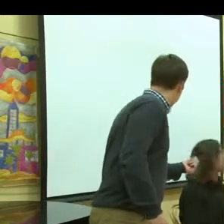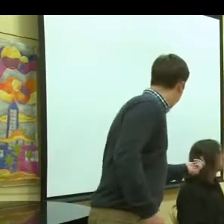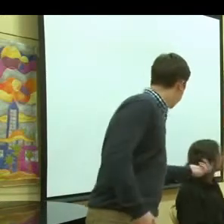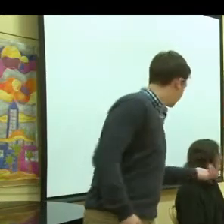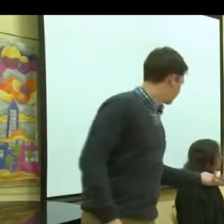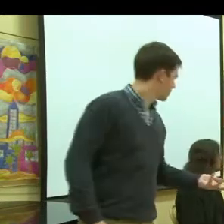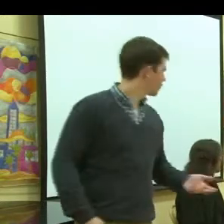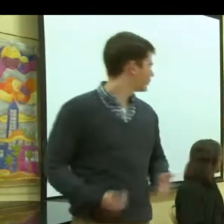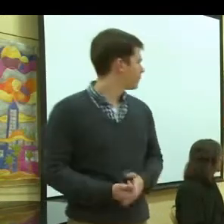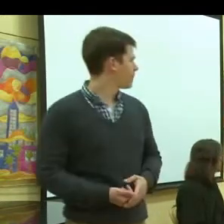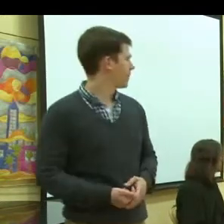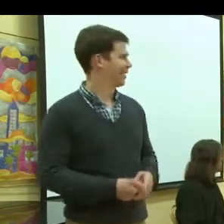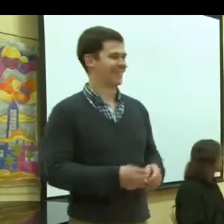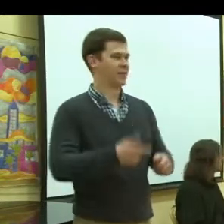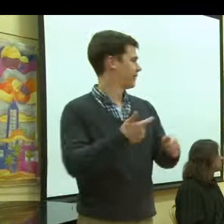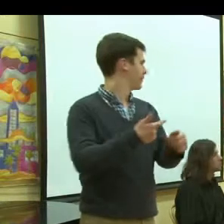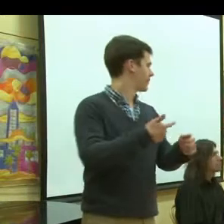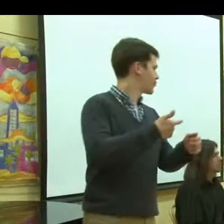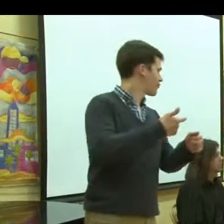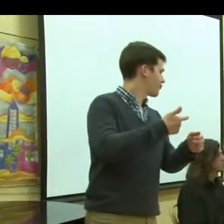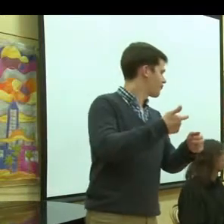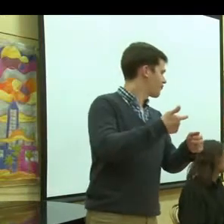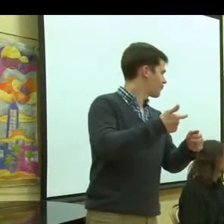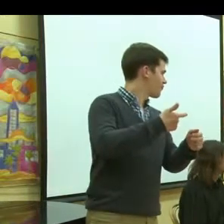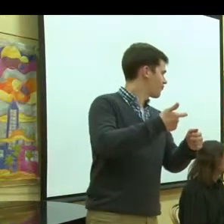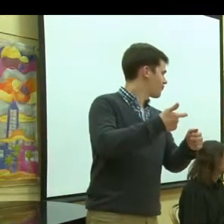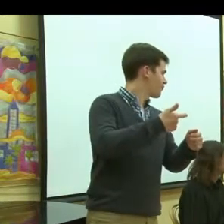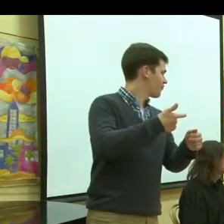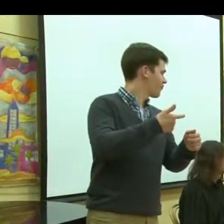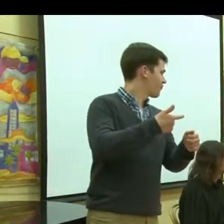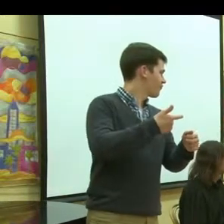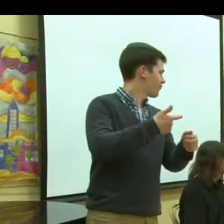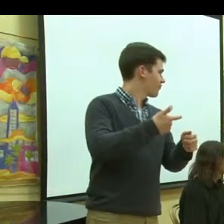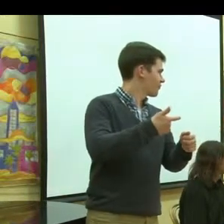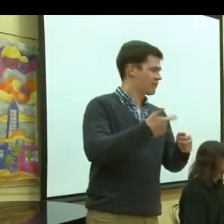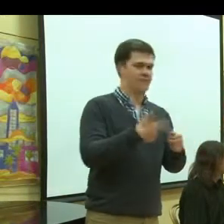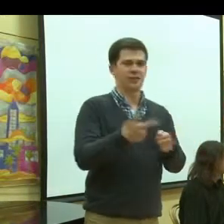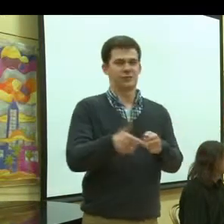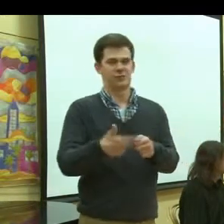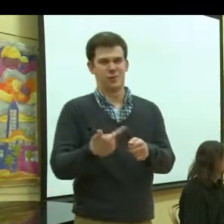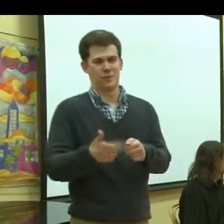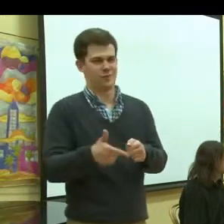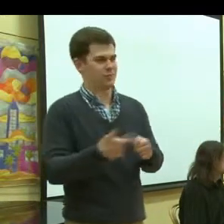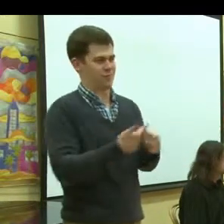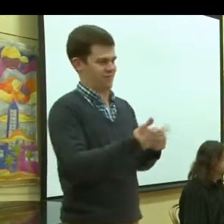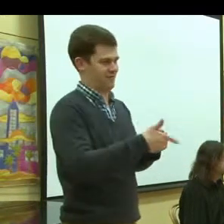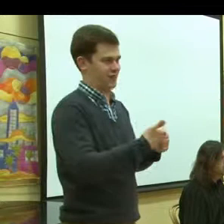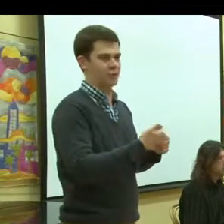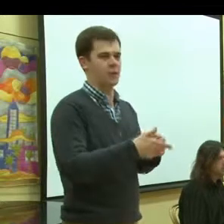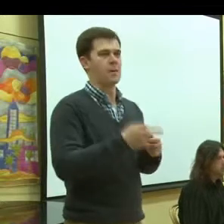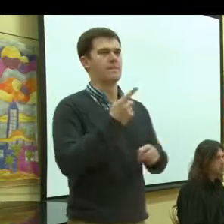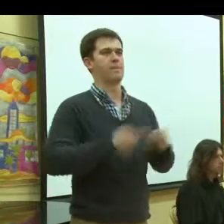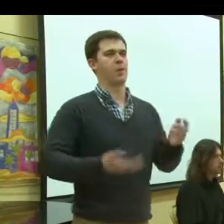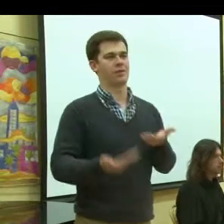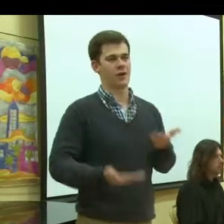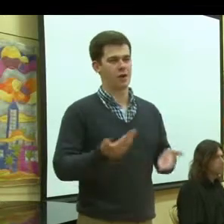reklamuje. La dicha, esto, taka, to jest, ile tutaj mamy? Pół kilograma